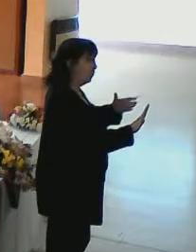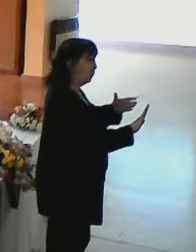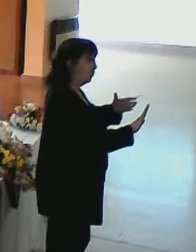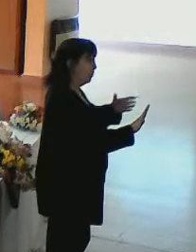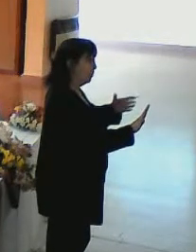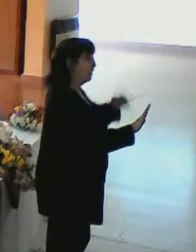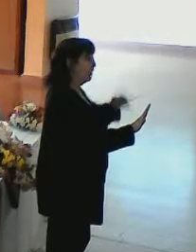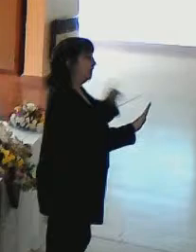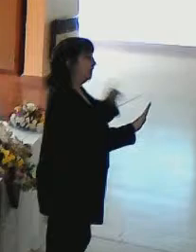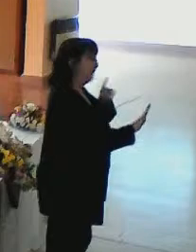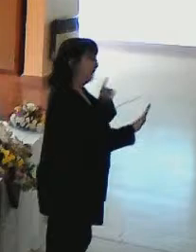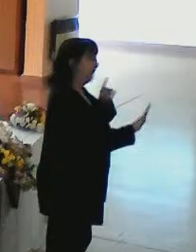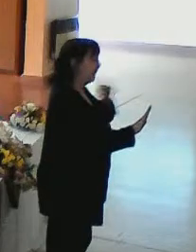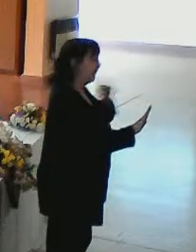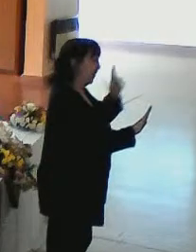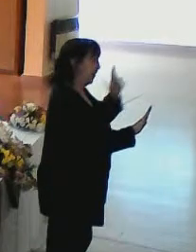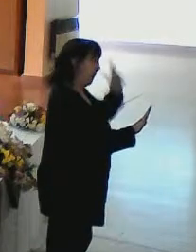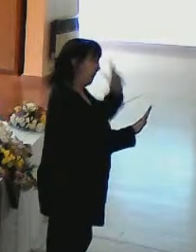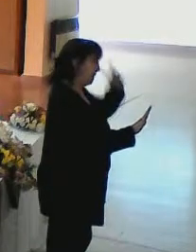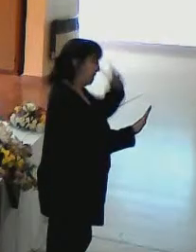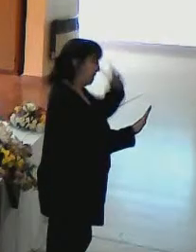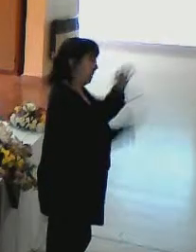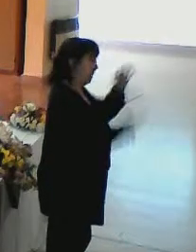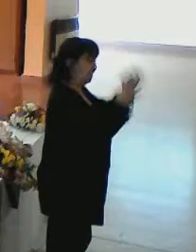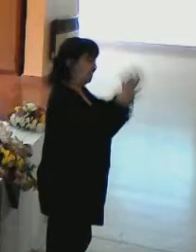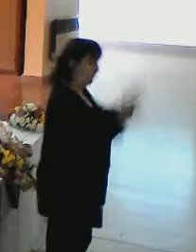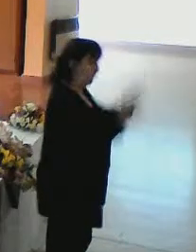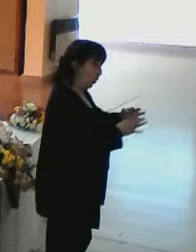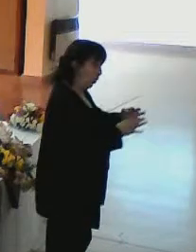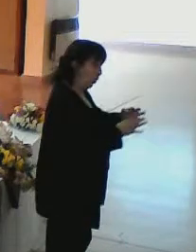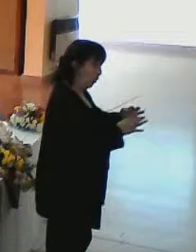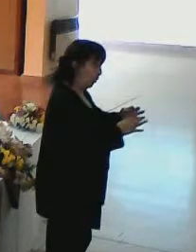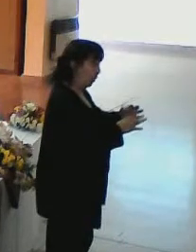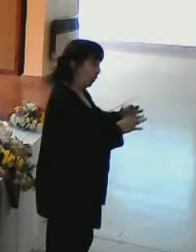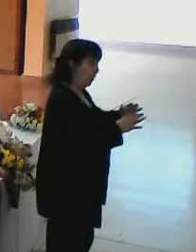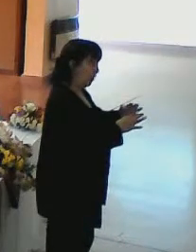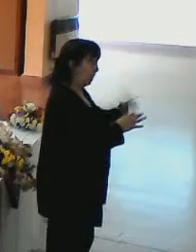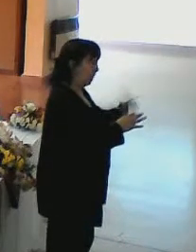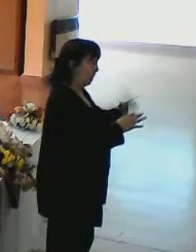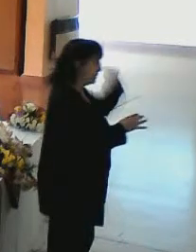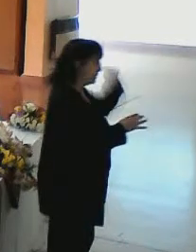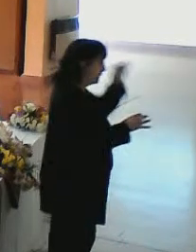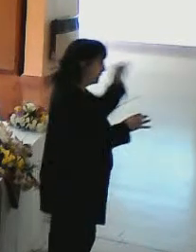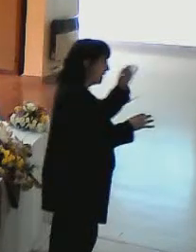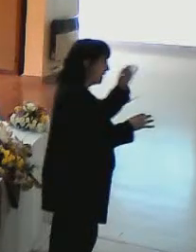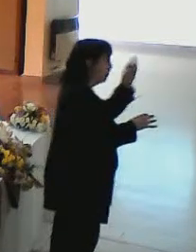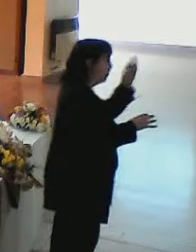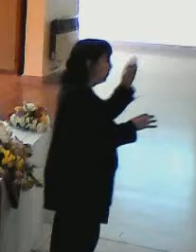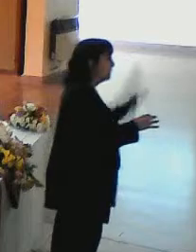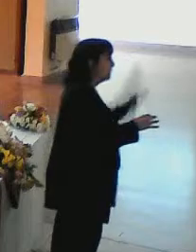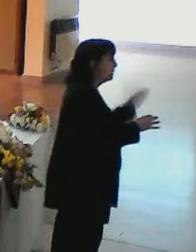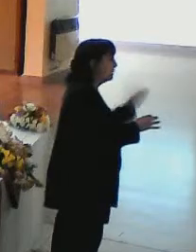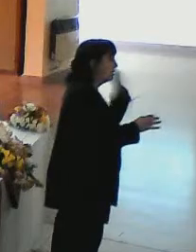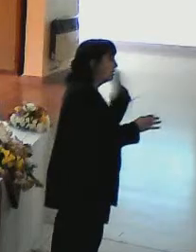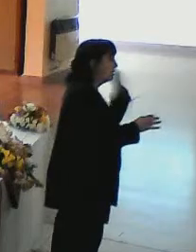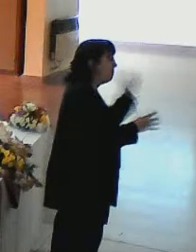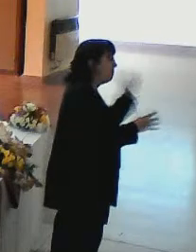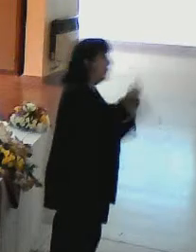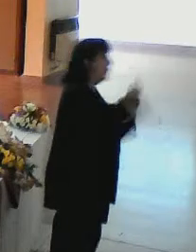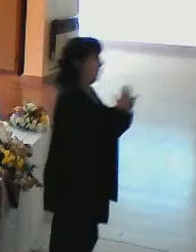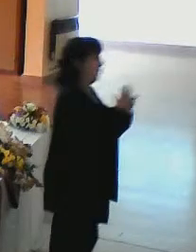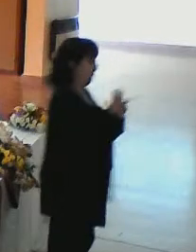TDAH puro. El otro 70% ya tiene algo más. ¿Y esto por qué?